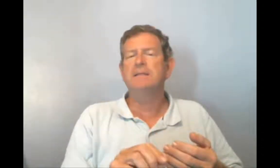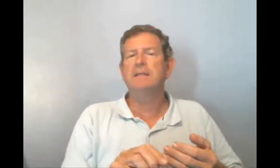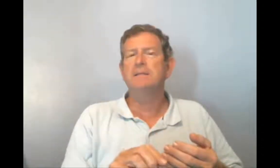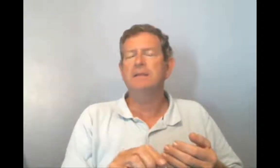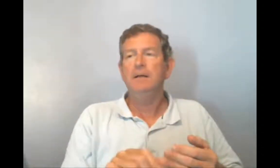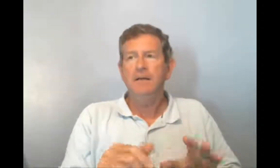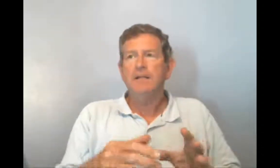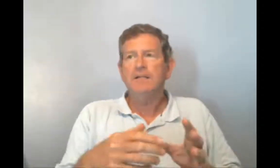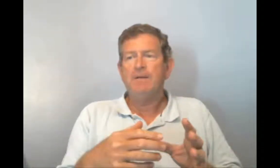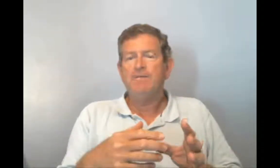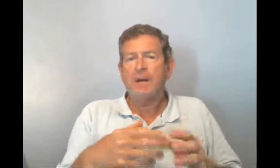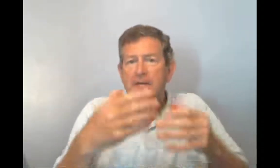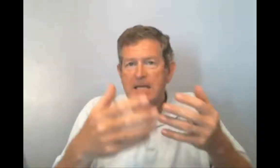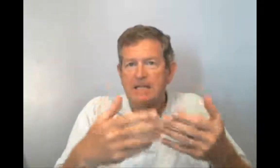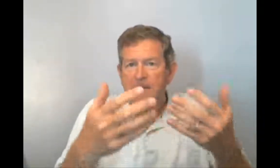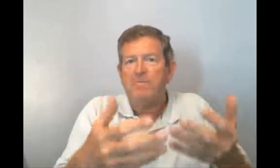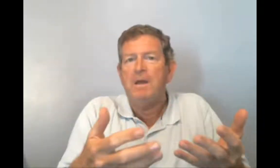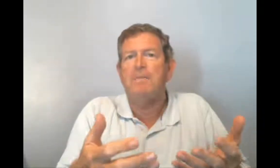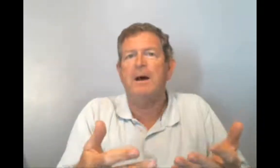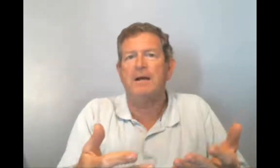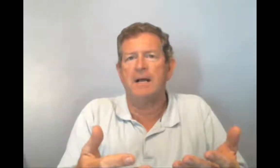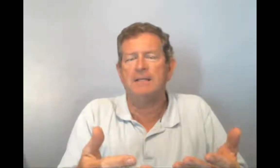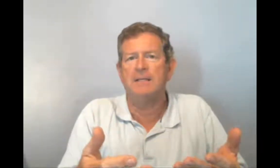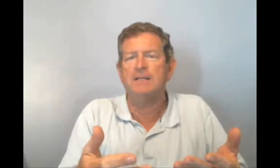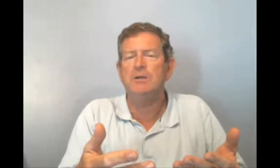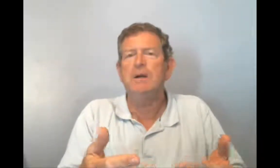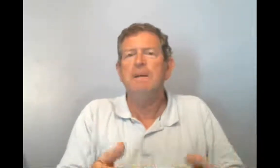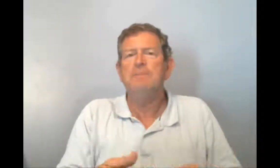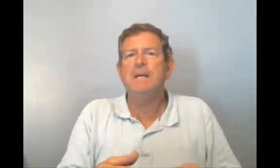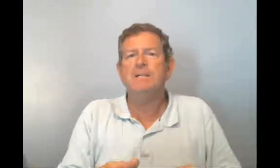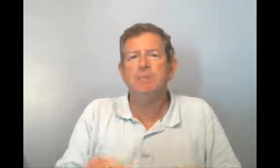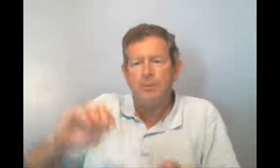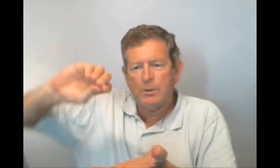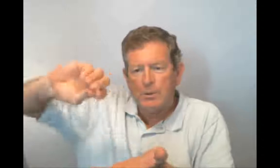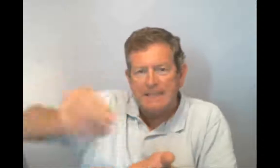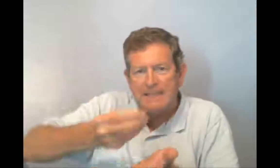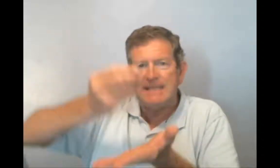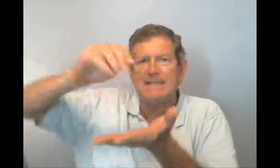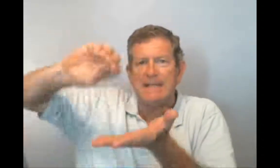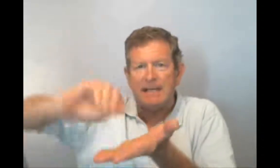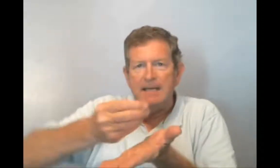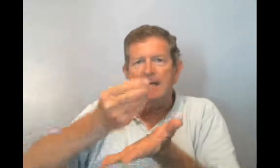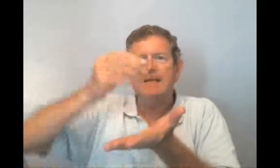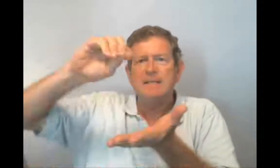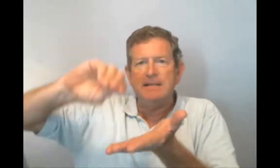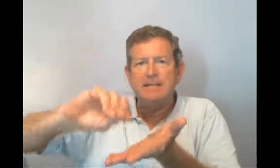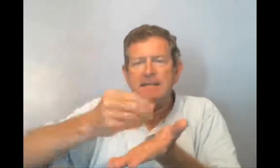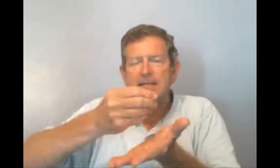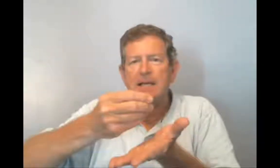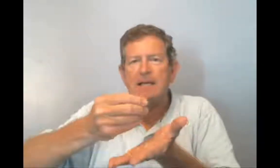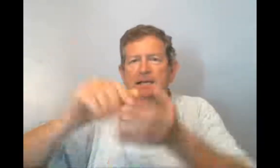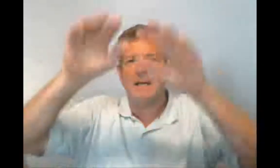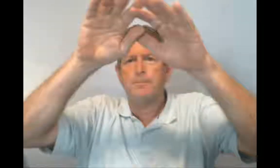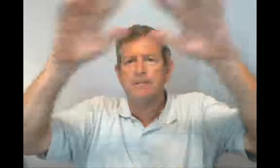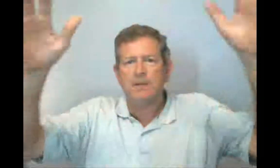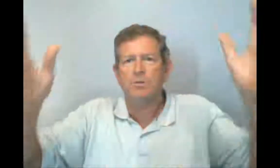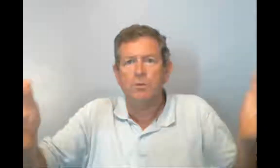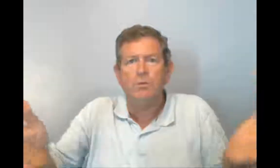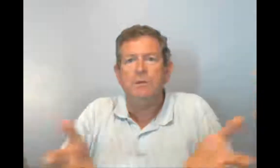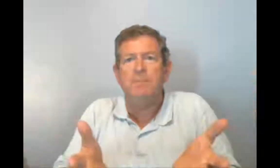artiste, c'est fabriqué, c'est fait par un artiste, mais c'est plutôt tissé, c'est tissé, et ça présente une image